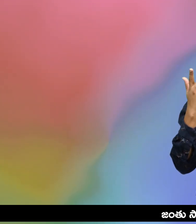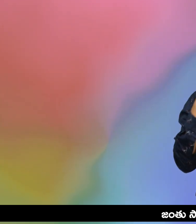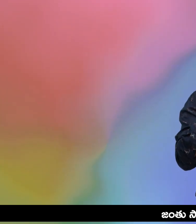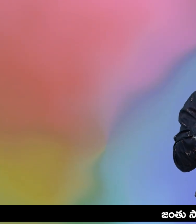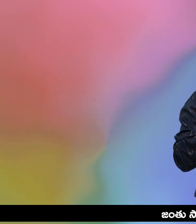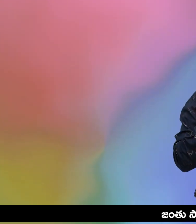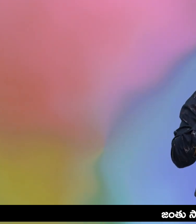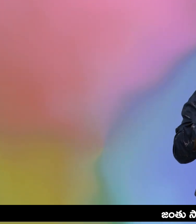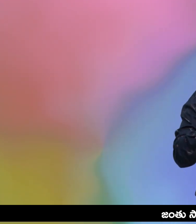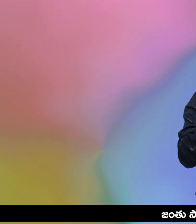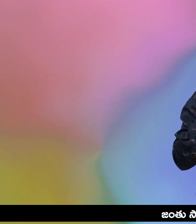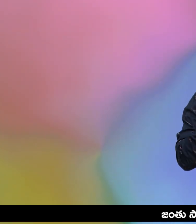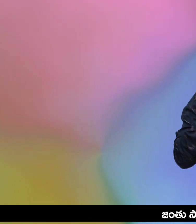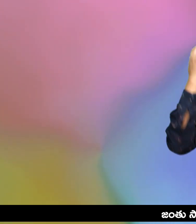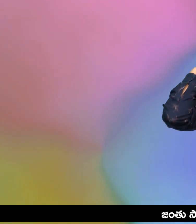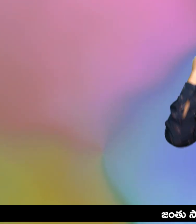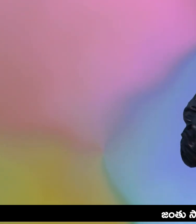జంతురాజ్యంలో అకశేరుకాలు అనే